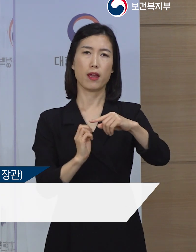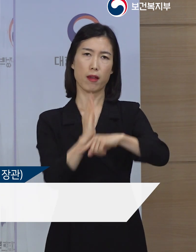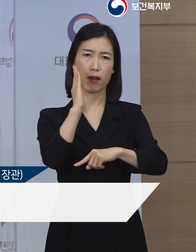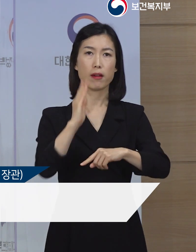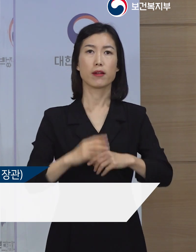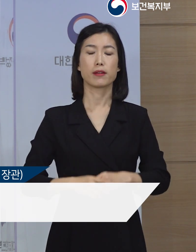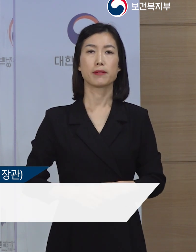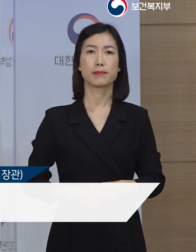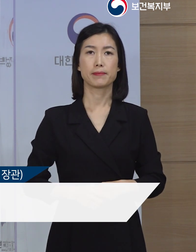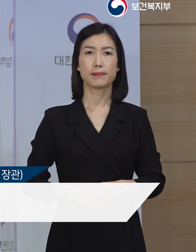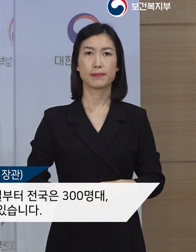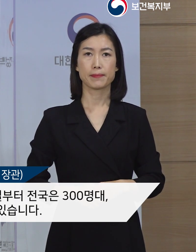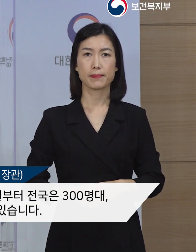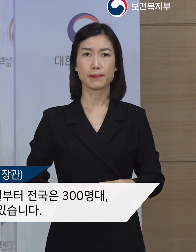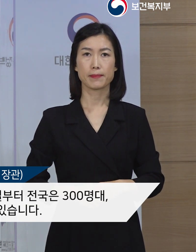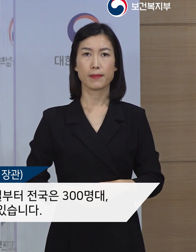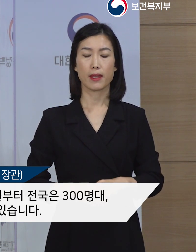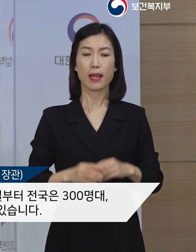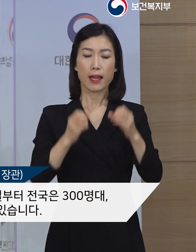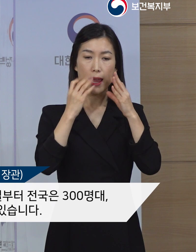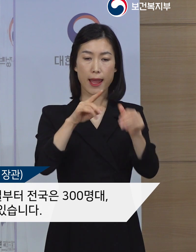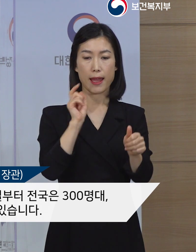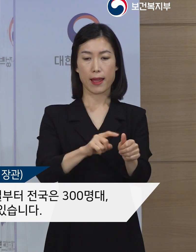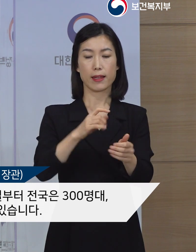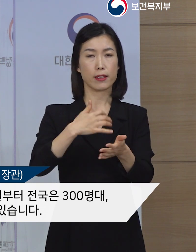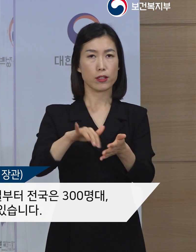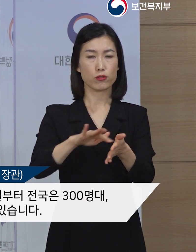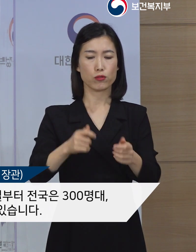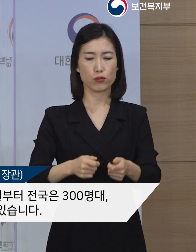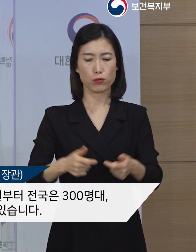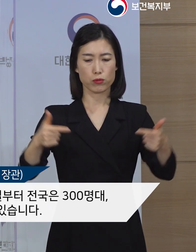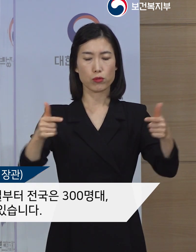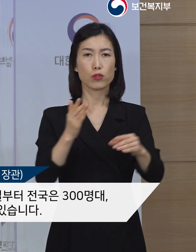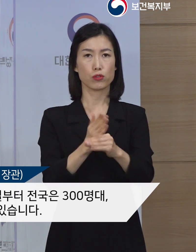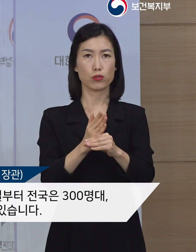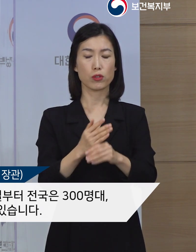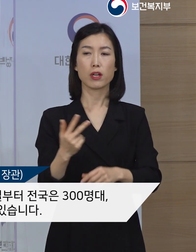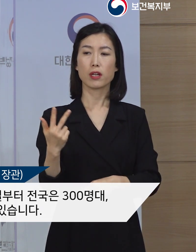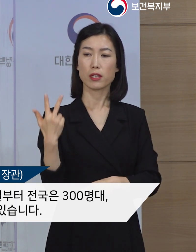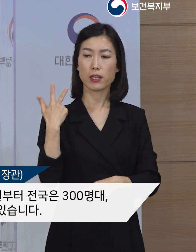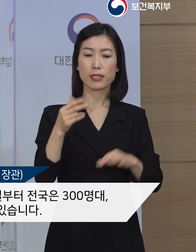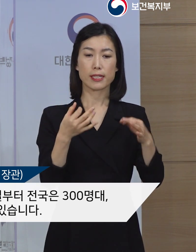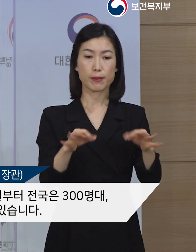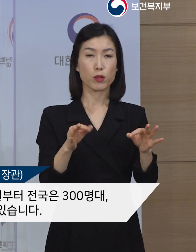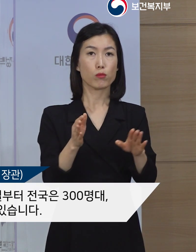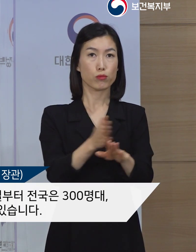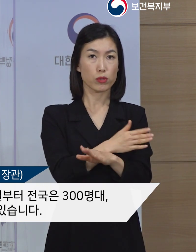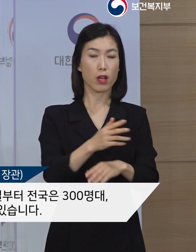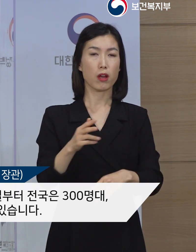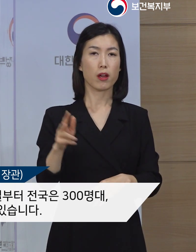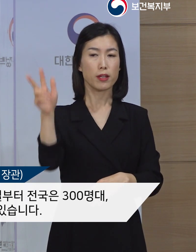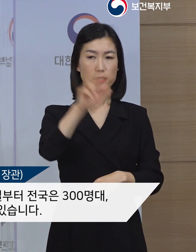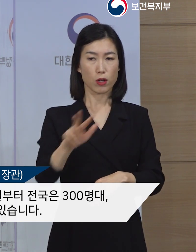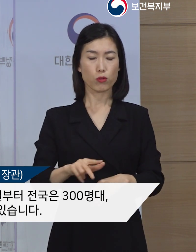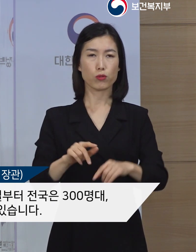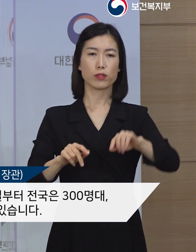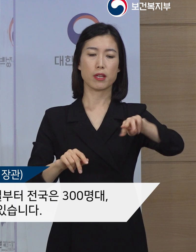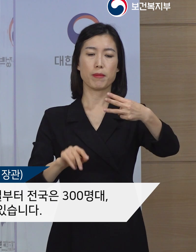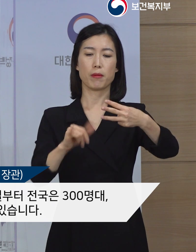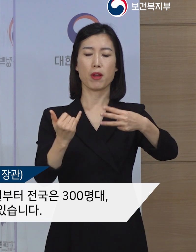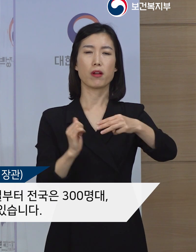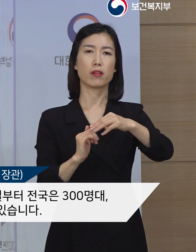상황입니다. 신규 환자는 계속 증가하고 있어 지난 금요일부터 전국은